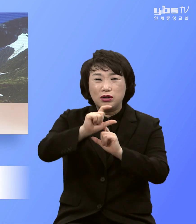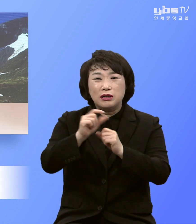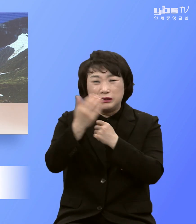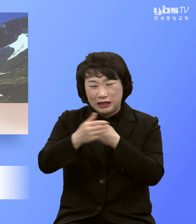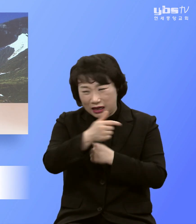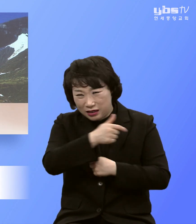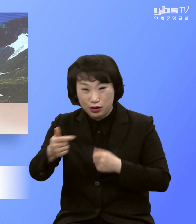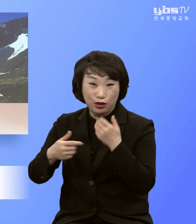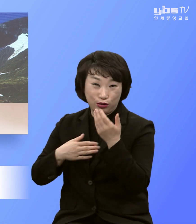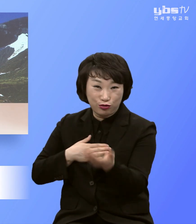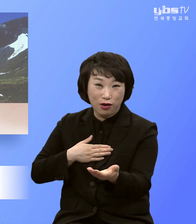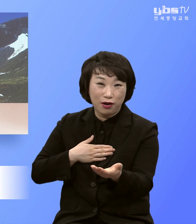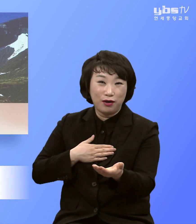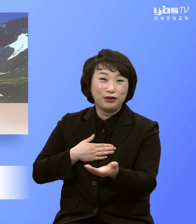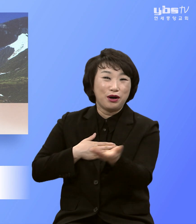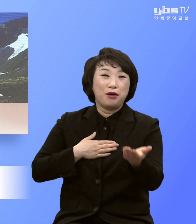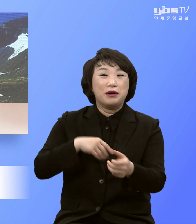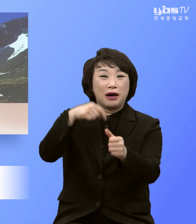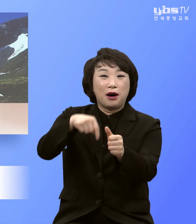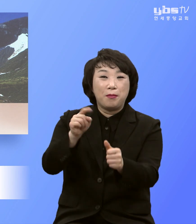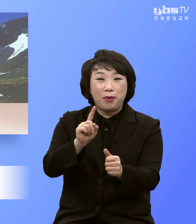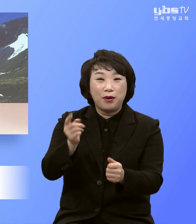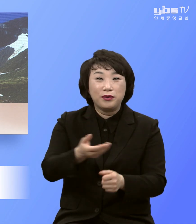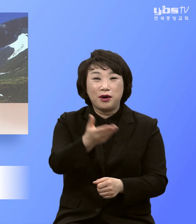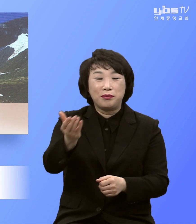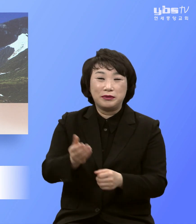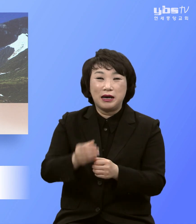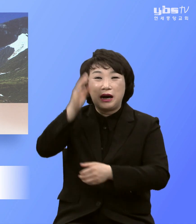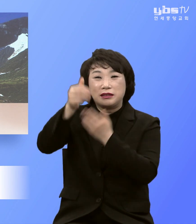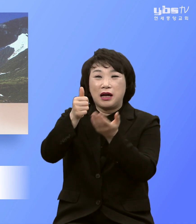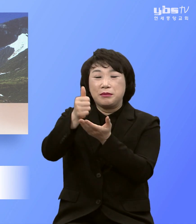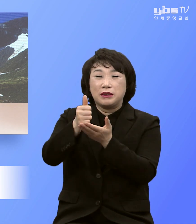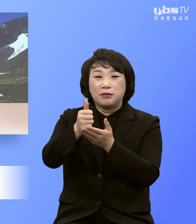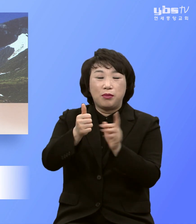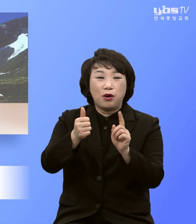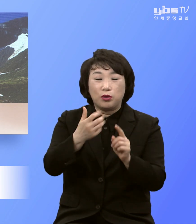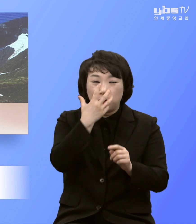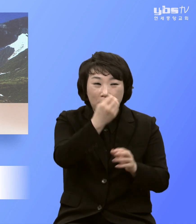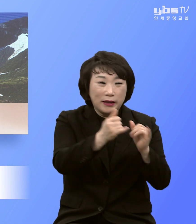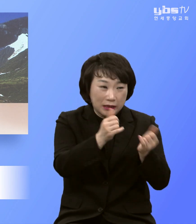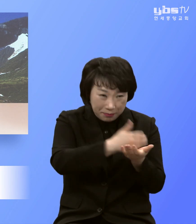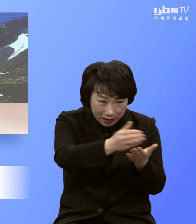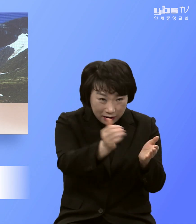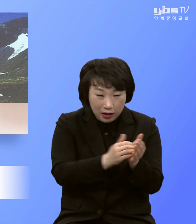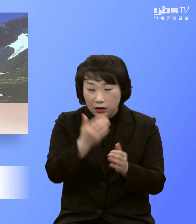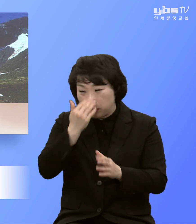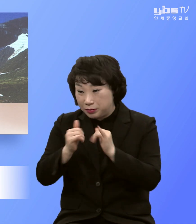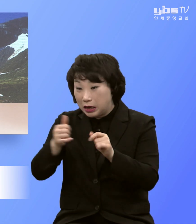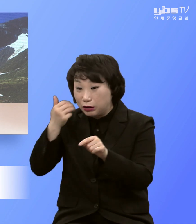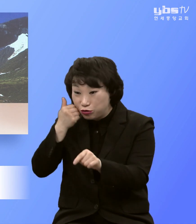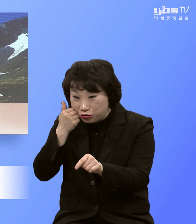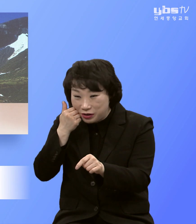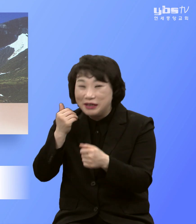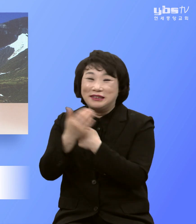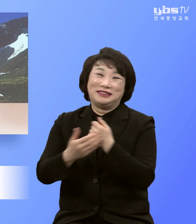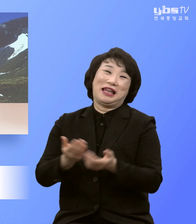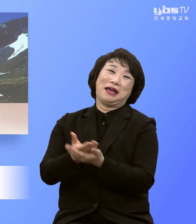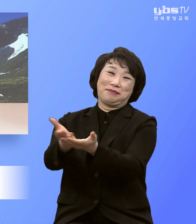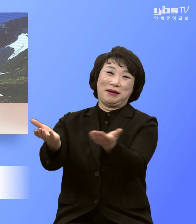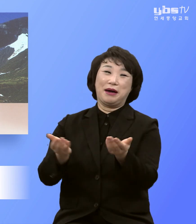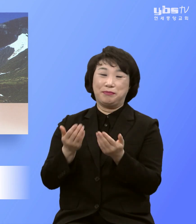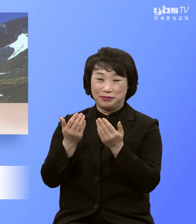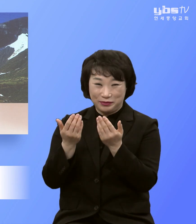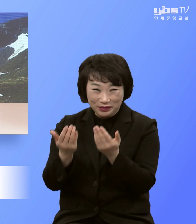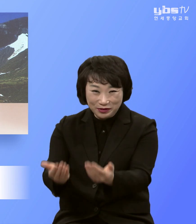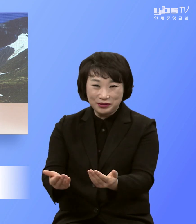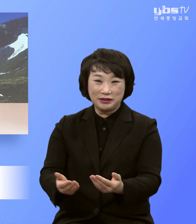은혜를 주시나니, 그러므로 일렀으되 하나님이 교만한 자를 물리치고 겸손한 자에게